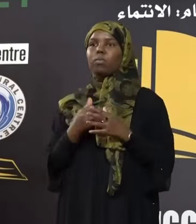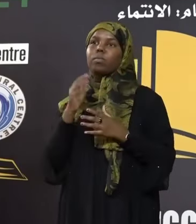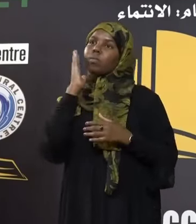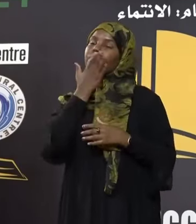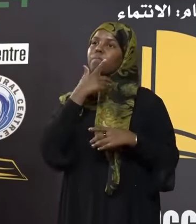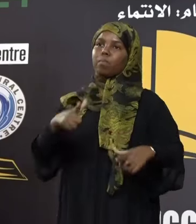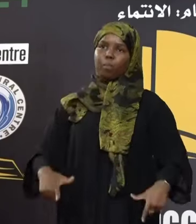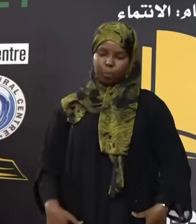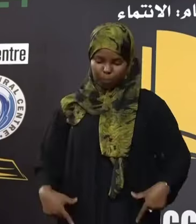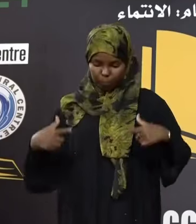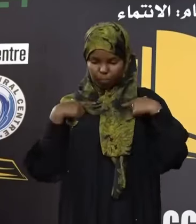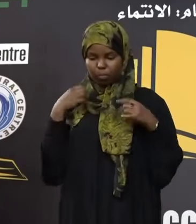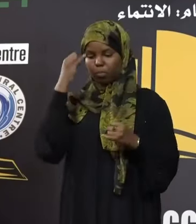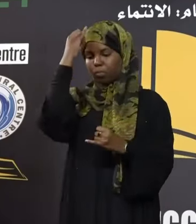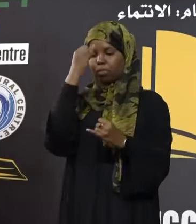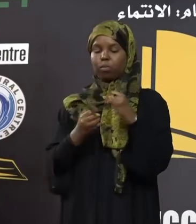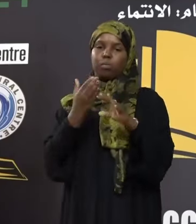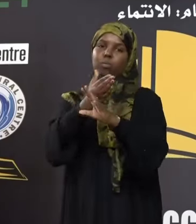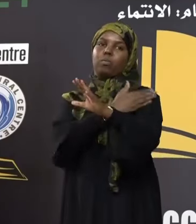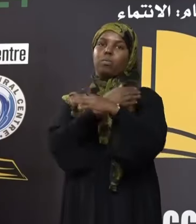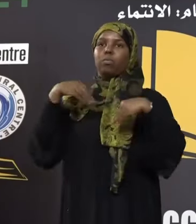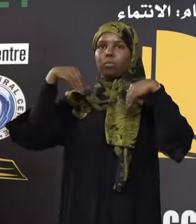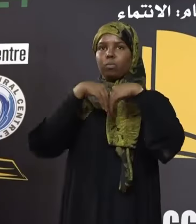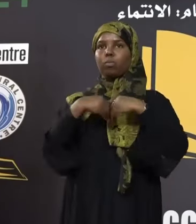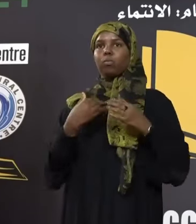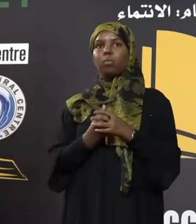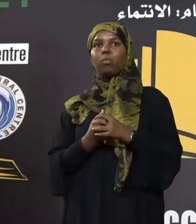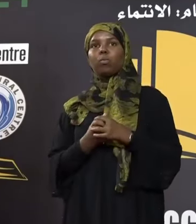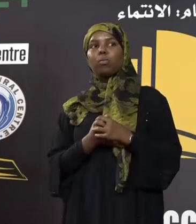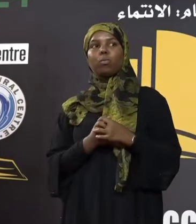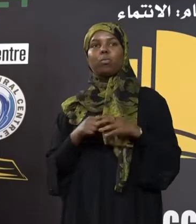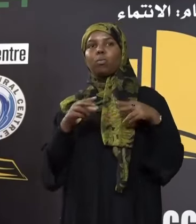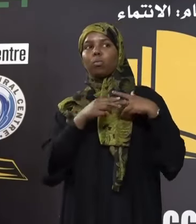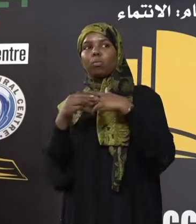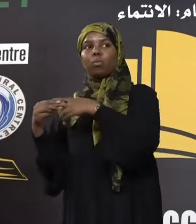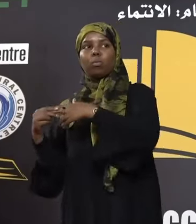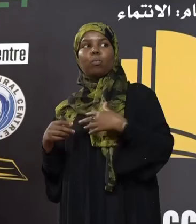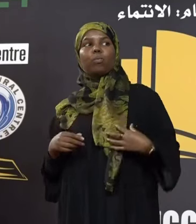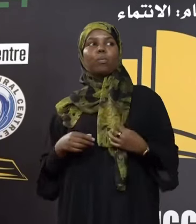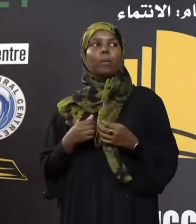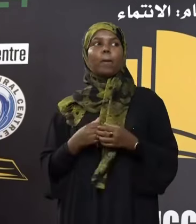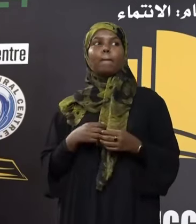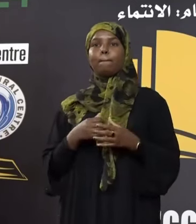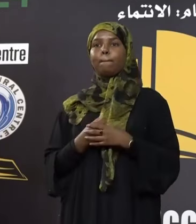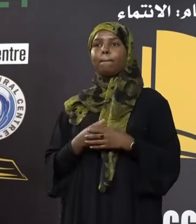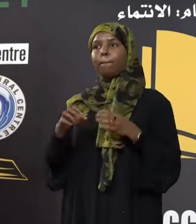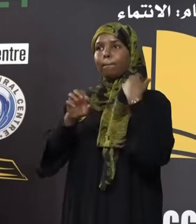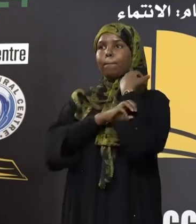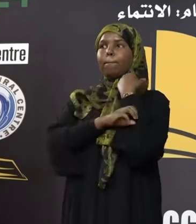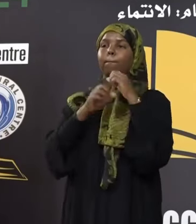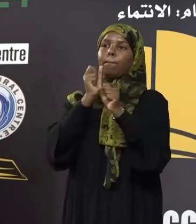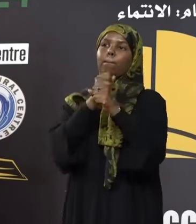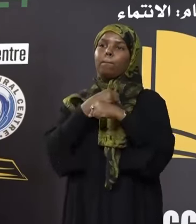wada noolayn ee go'aamadii hore ee shirbeeladadii kusoo hogaaminay aynu axdi qarameedka ku